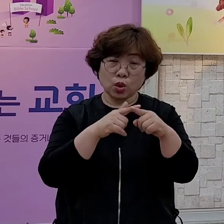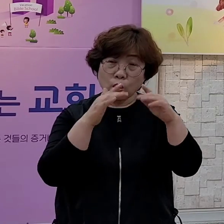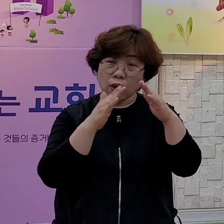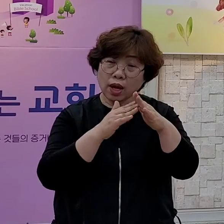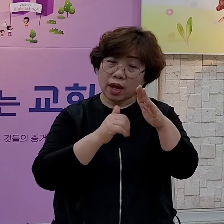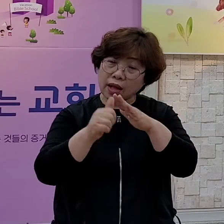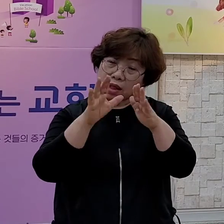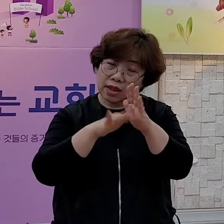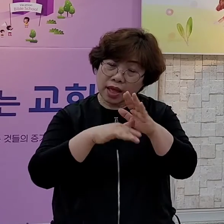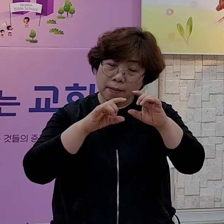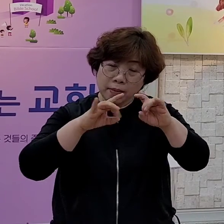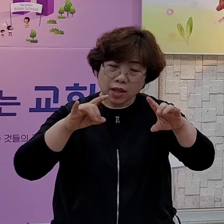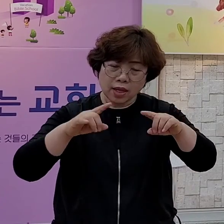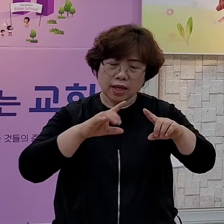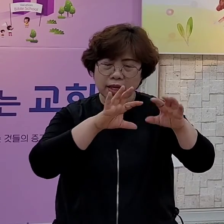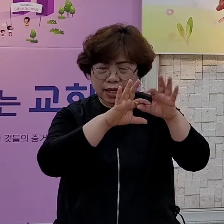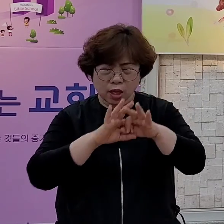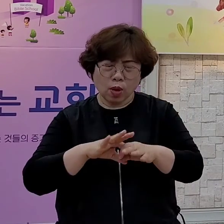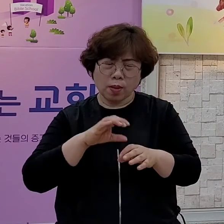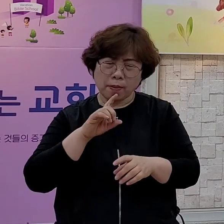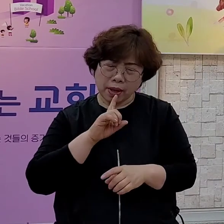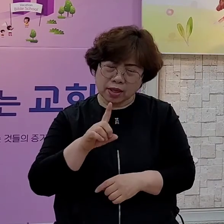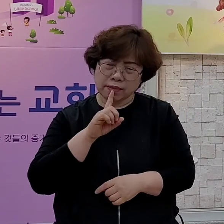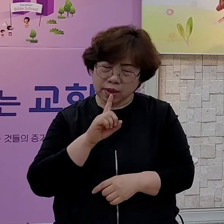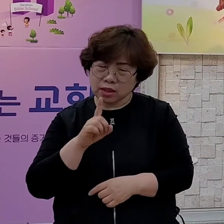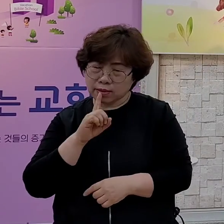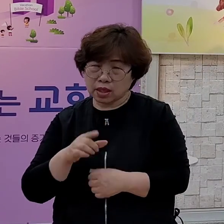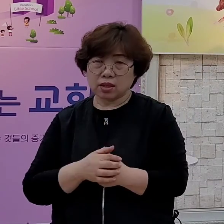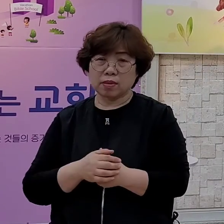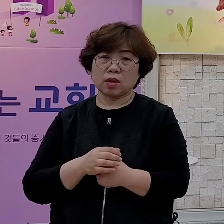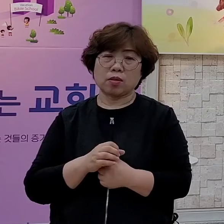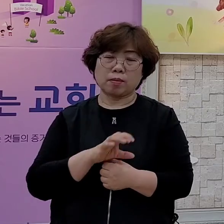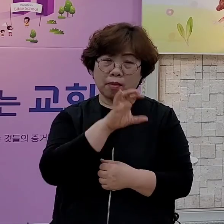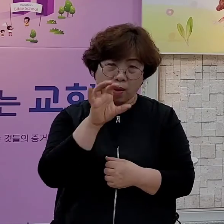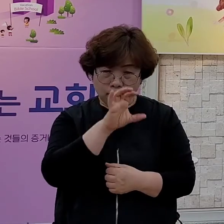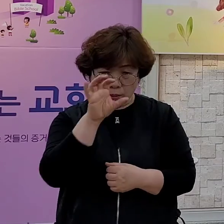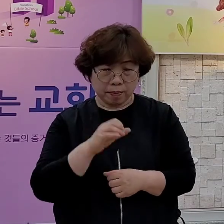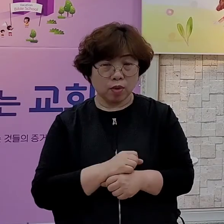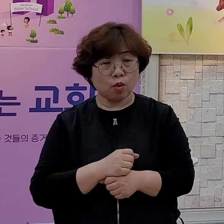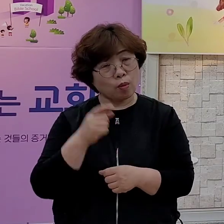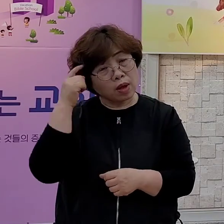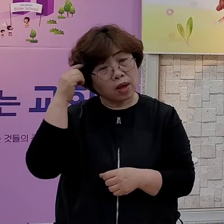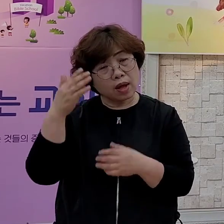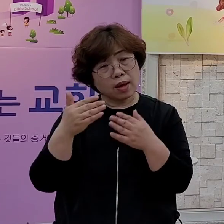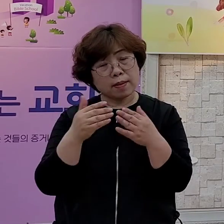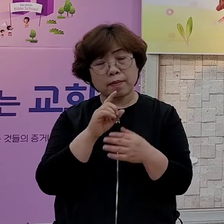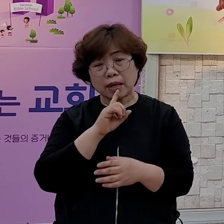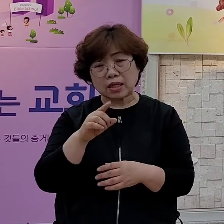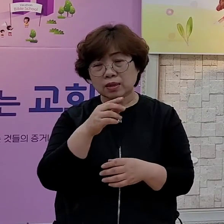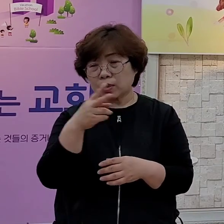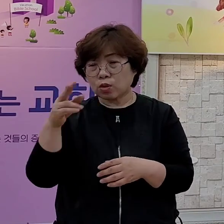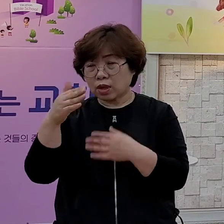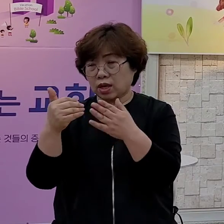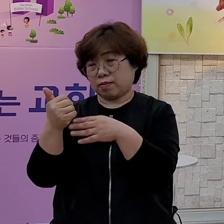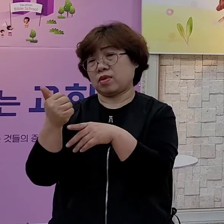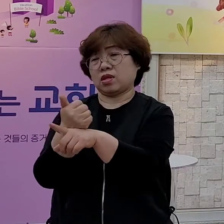말씀. 이 말씀이 하나님이시란 말이에요. 이 말씀이 지혜란 말씀.